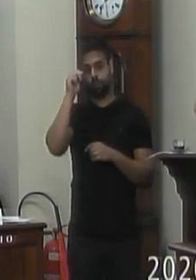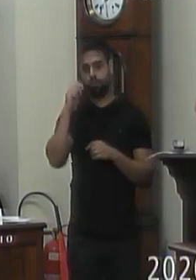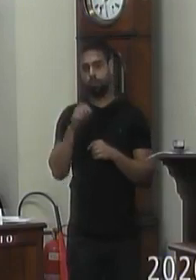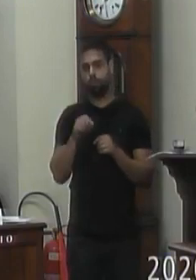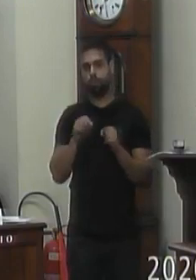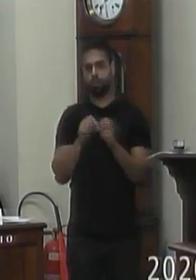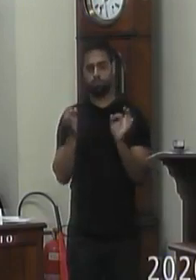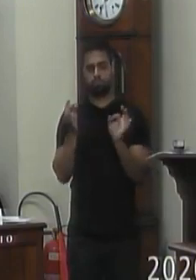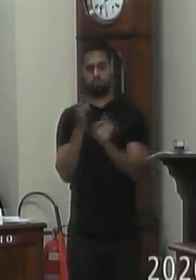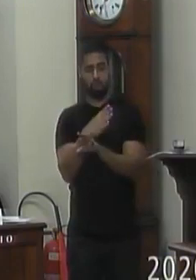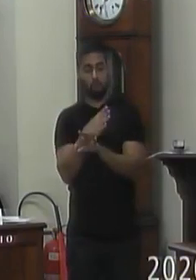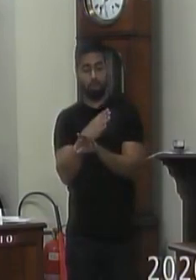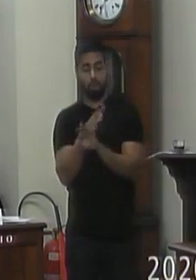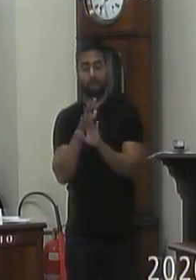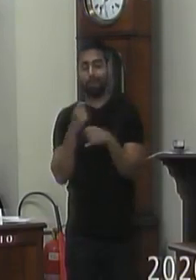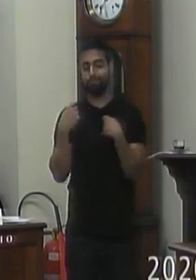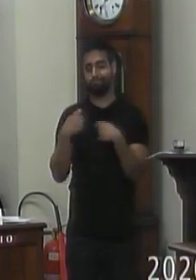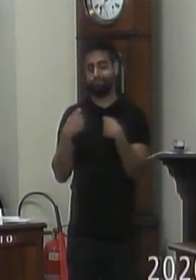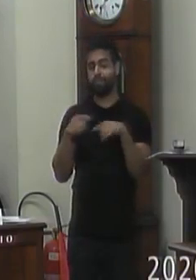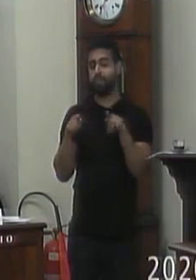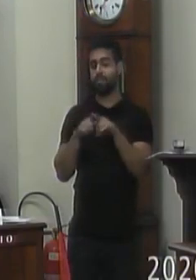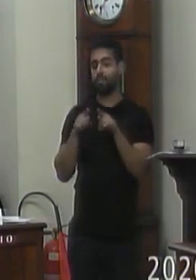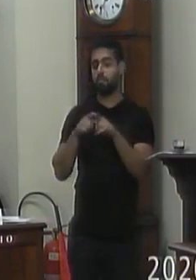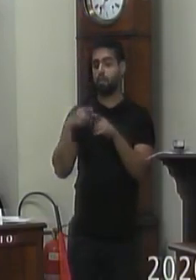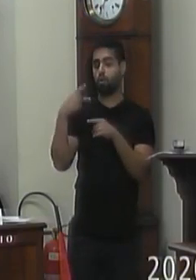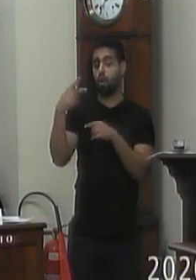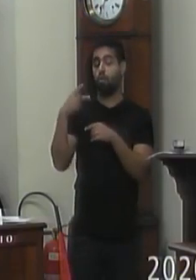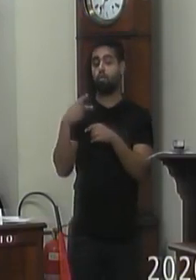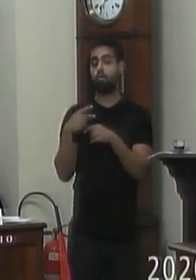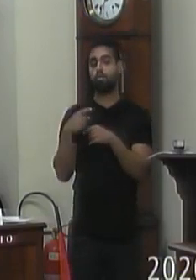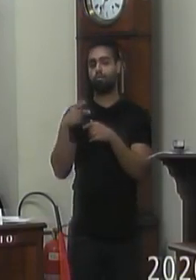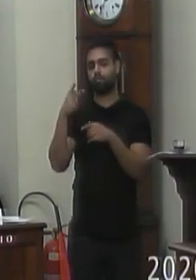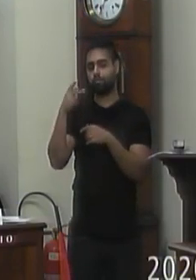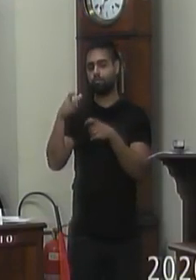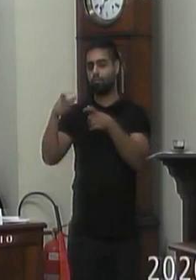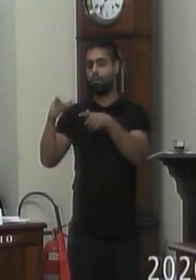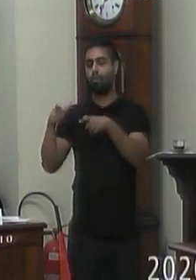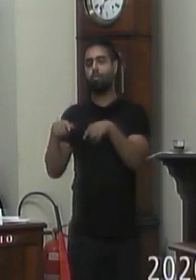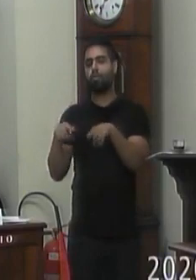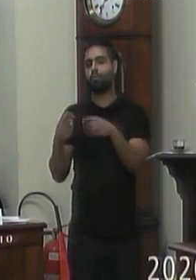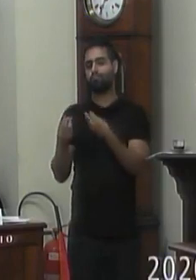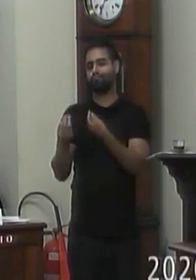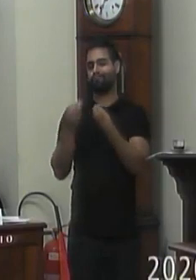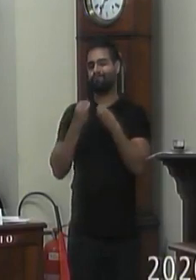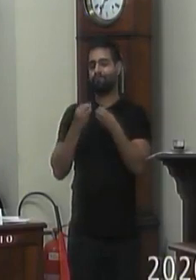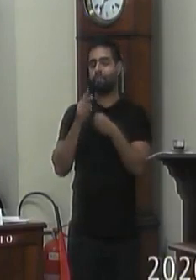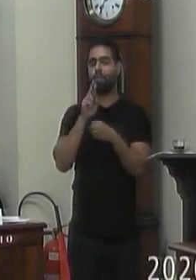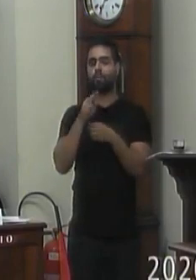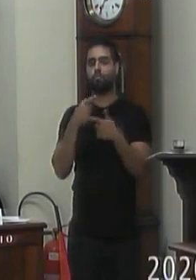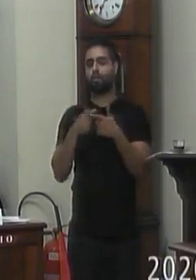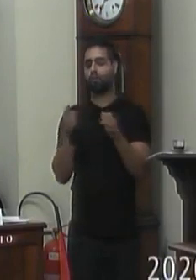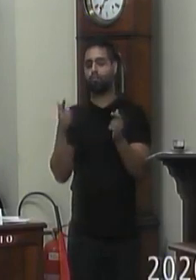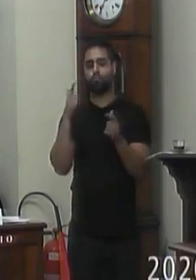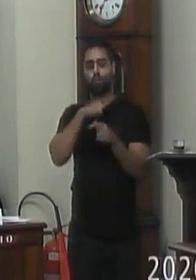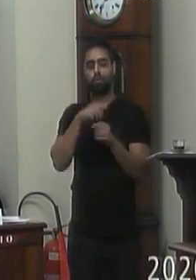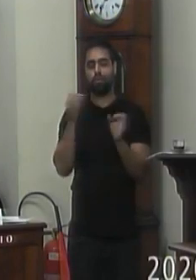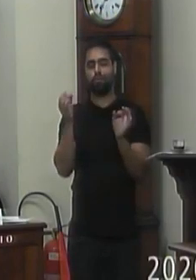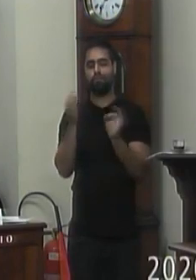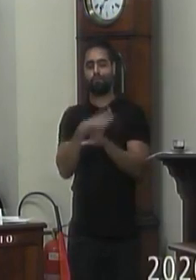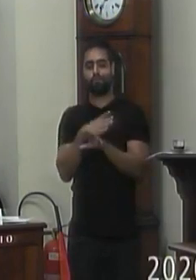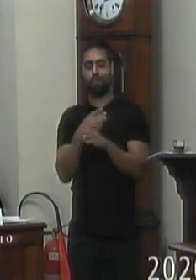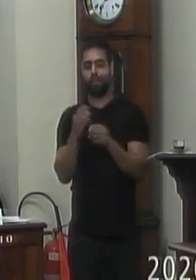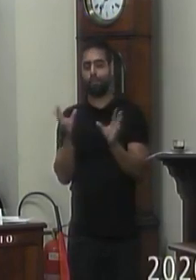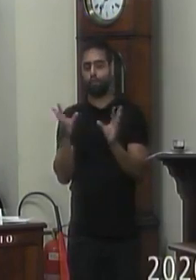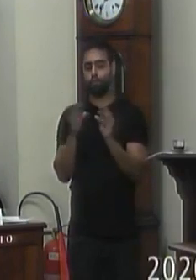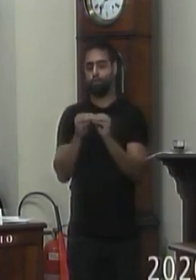fecha a parte dela, mas ela depende de outros setores para poder fazer essa consolidação, senão a gente não consegue fechar, porque é LRF, vai